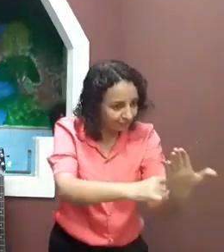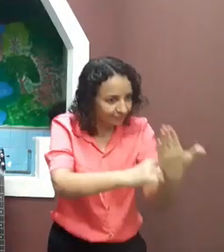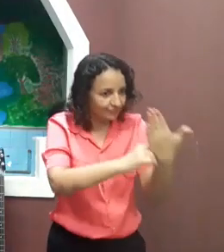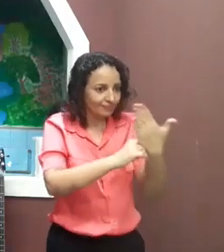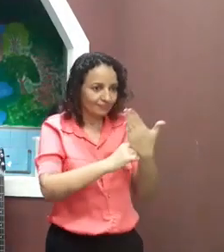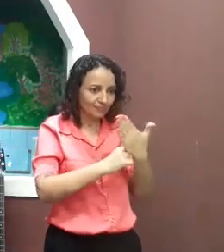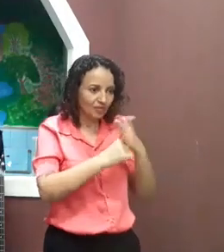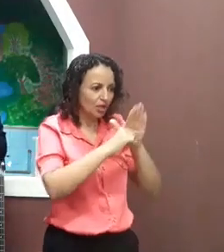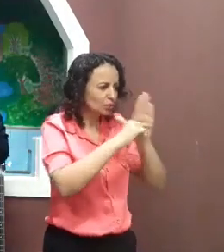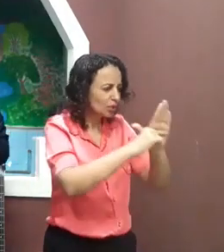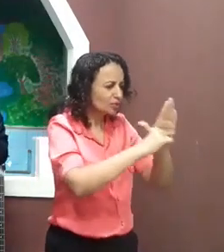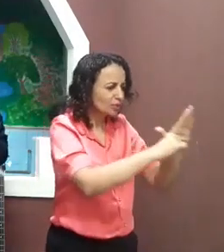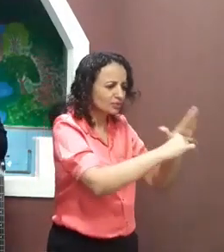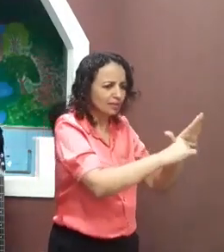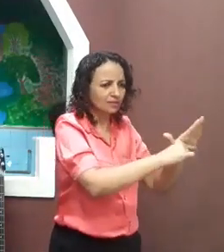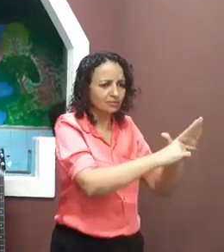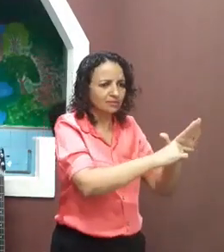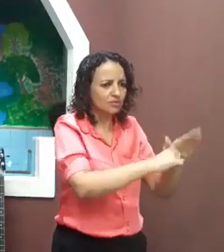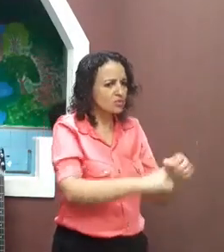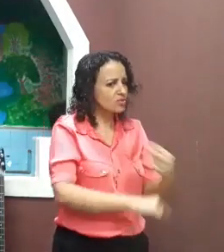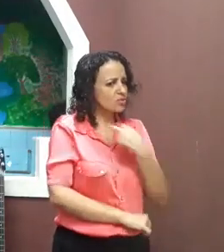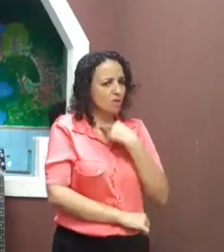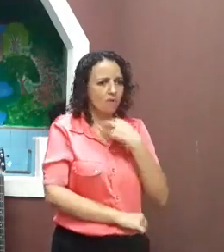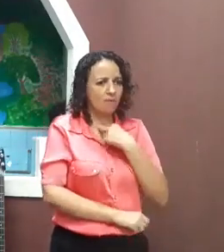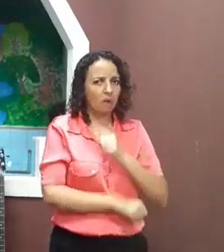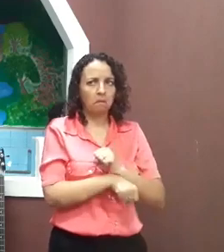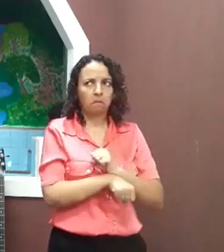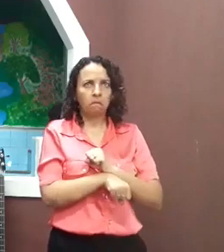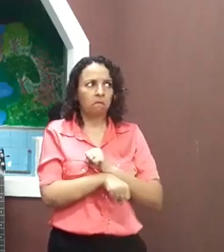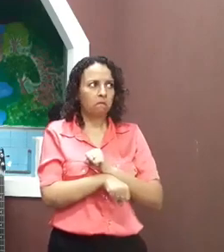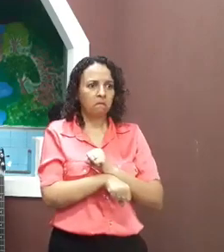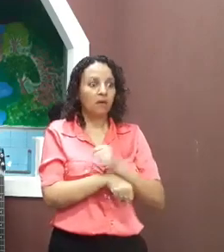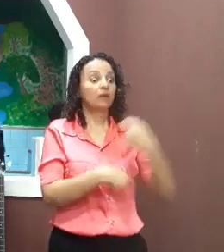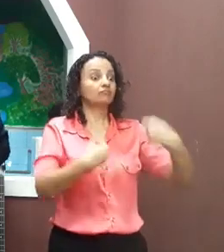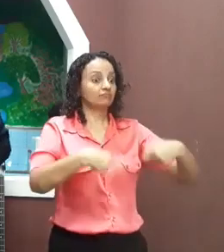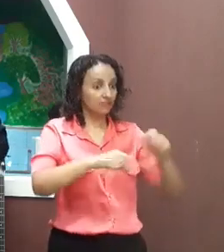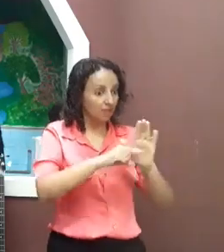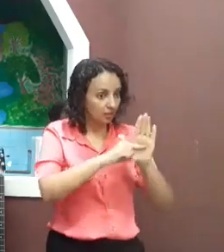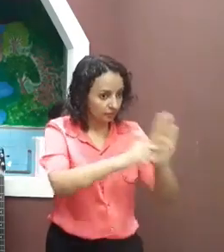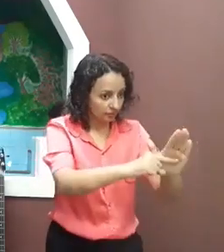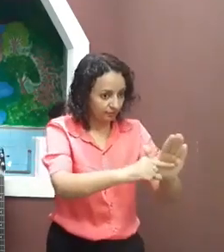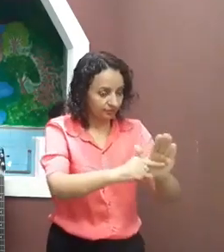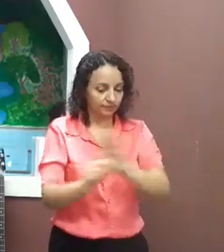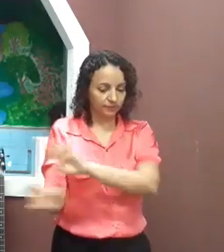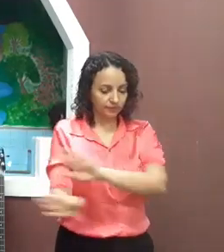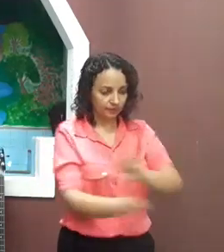crescimento do outro. A Bíblia diz em Hebreus capítulo 3, versículo 13: